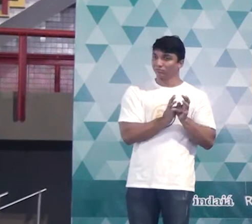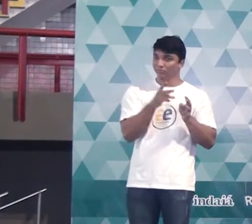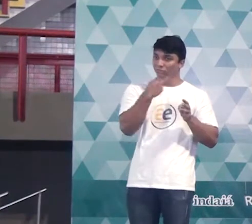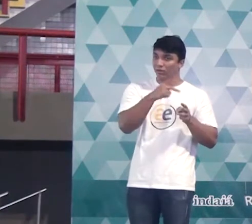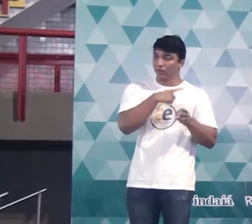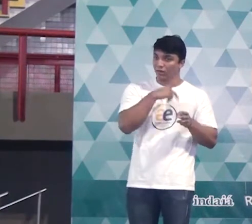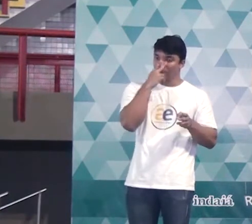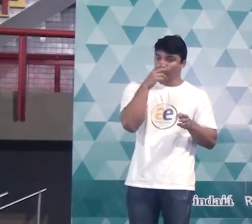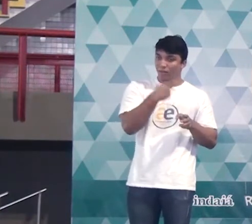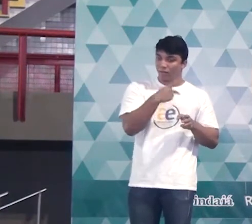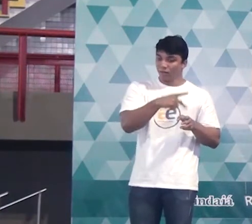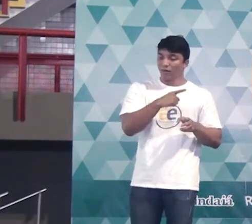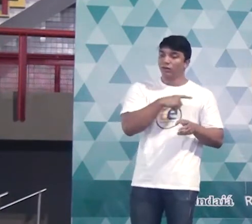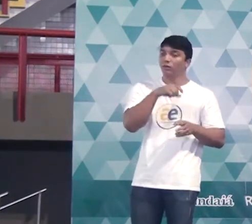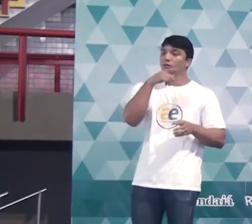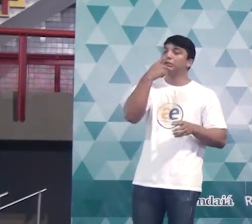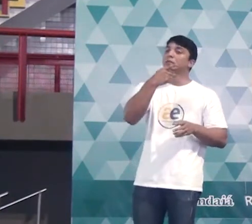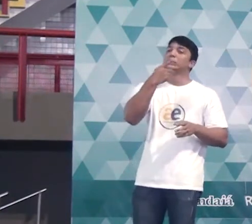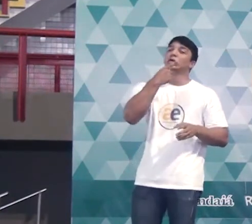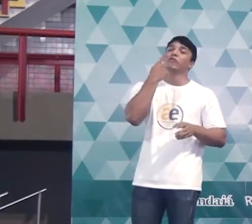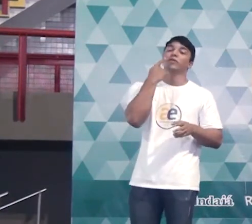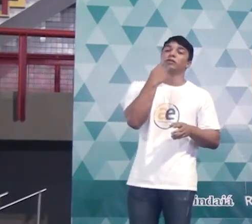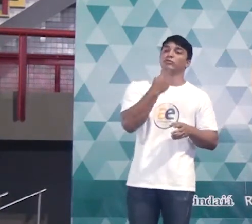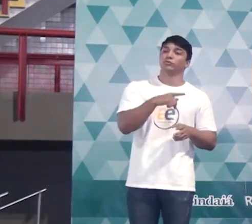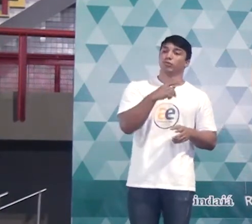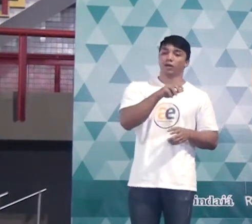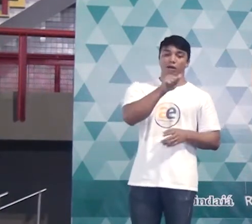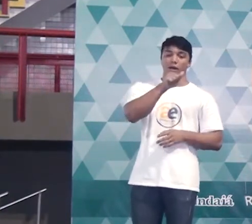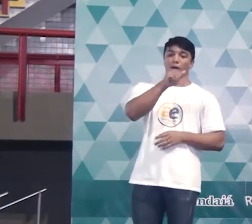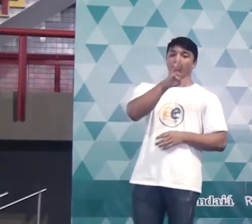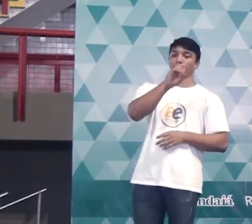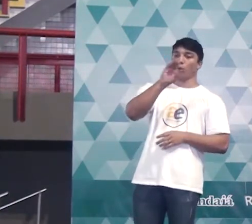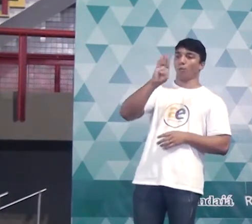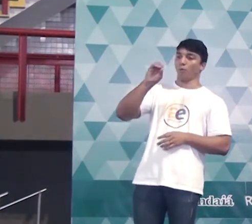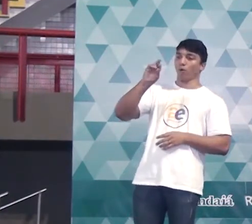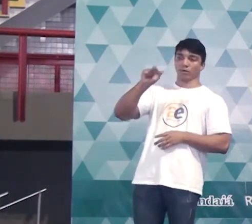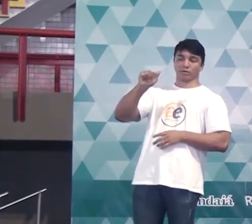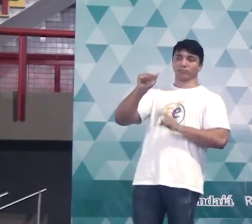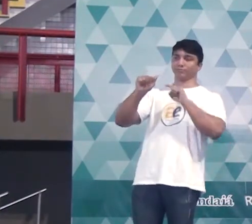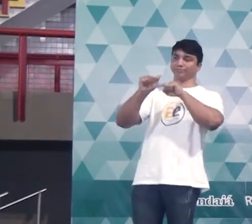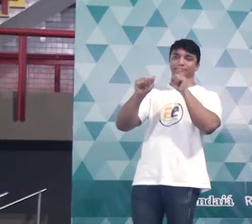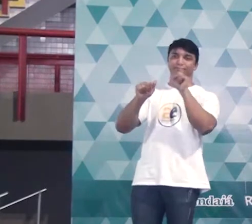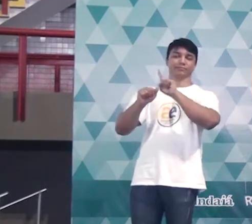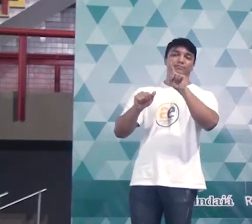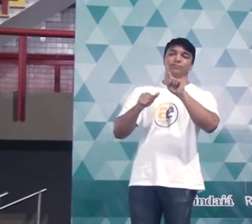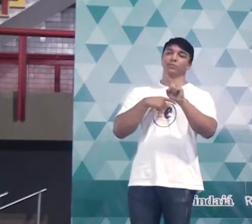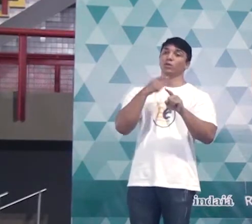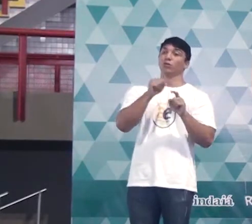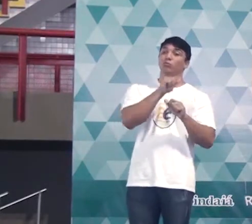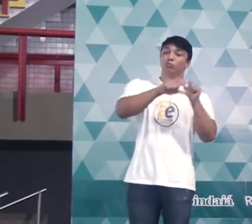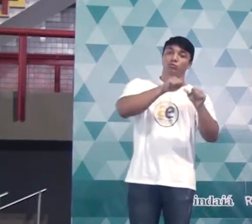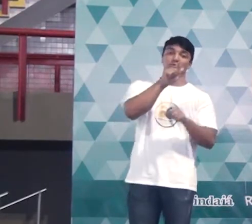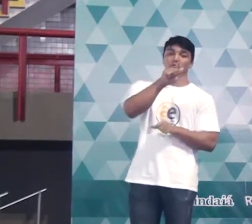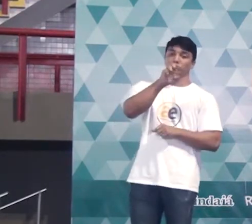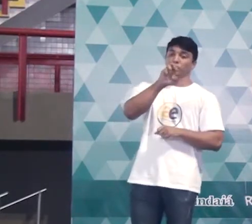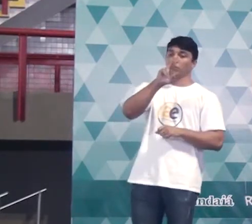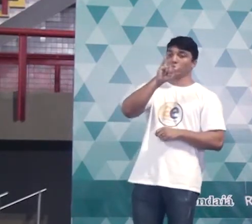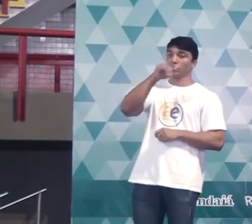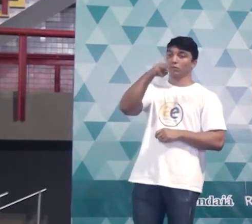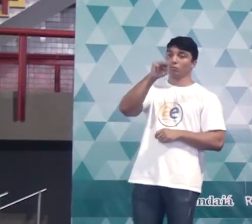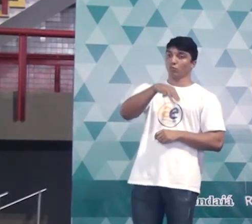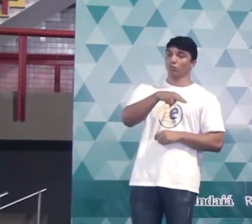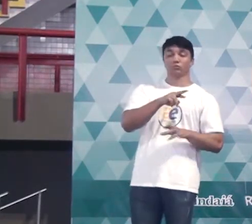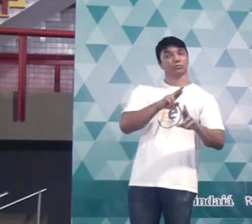a carruagem dela não vira abóbora. A carruagem dela vira